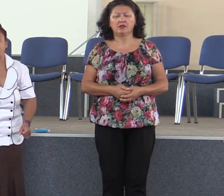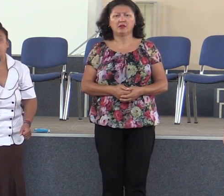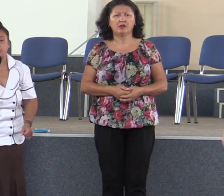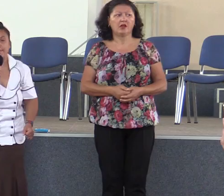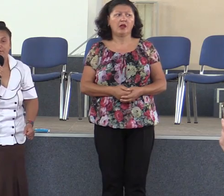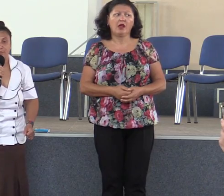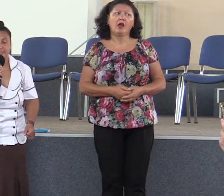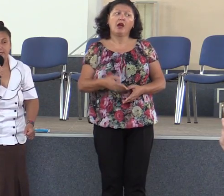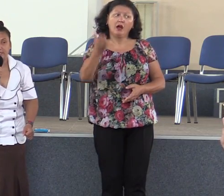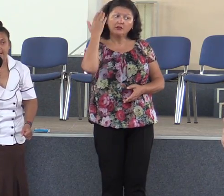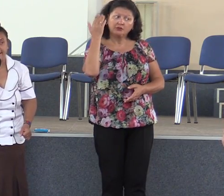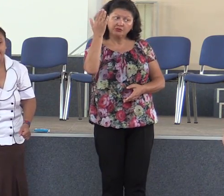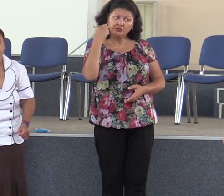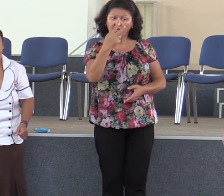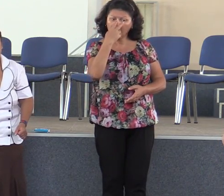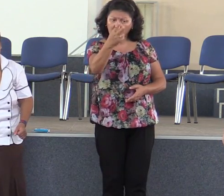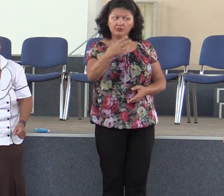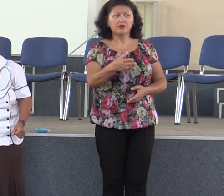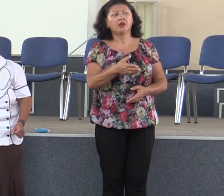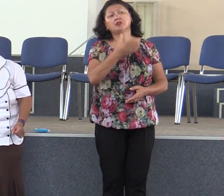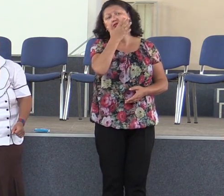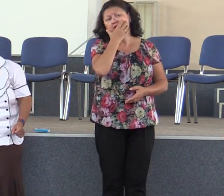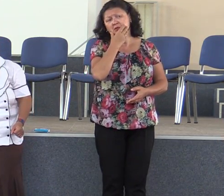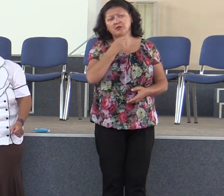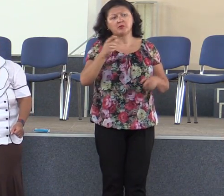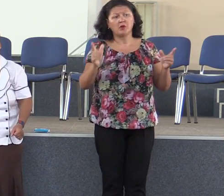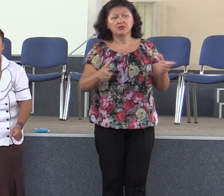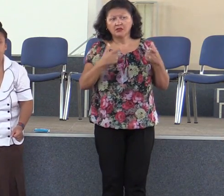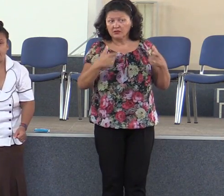Atunci am văzut cea mai frumoasă cântare.